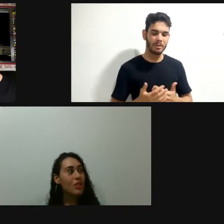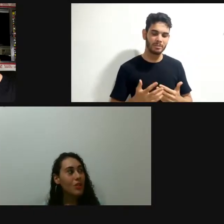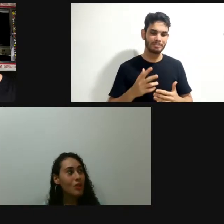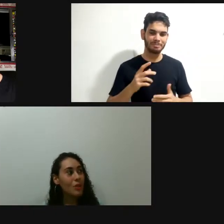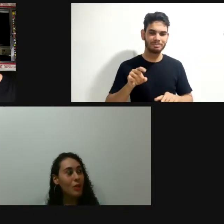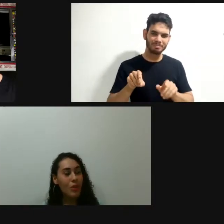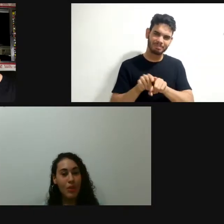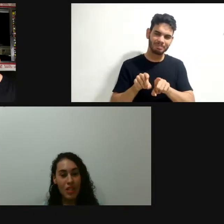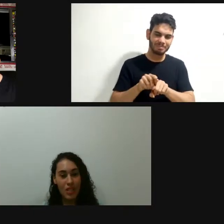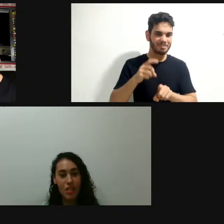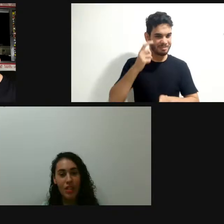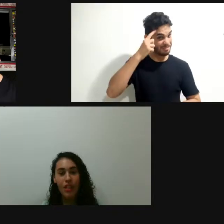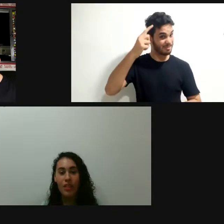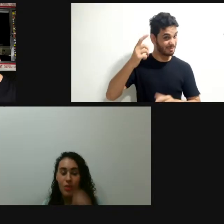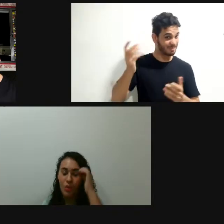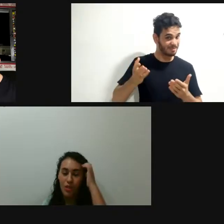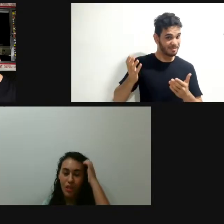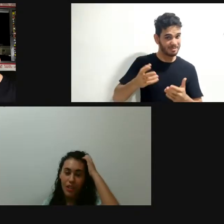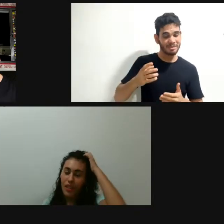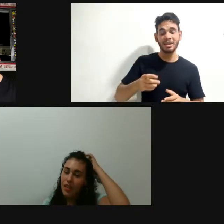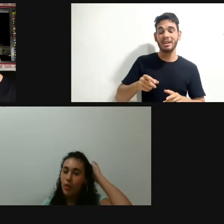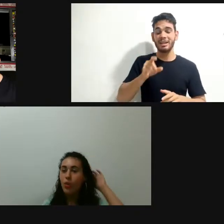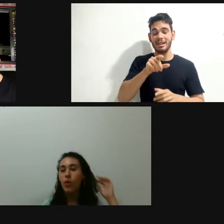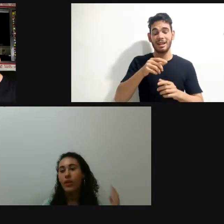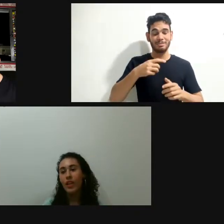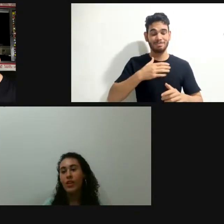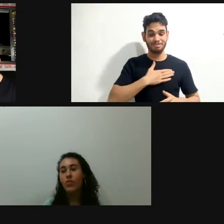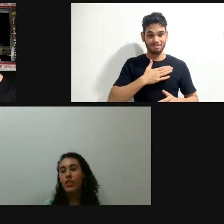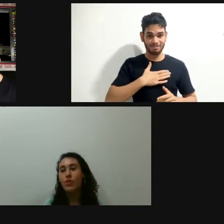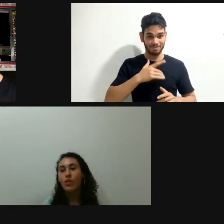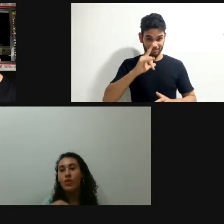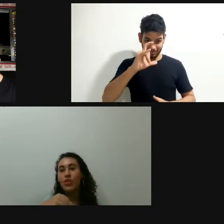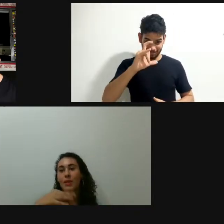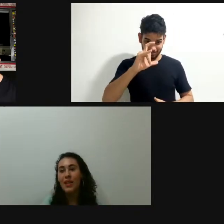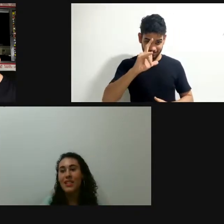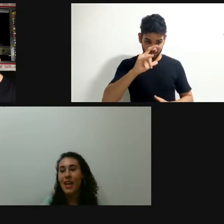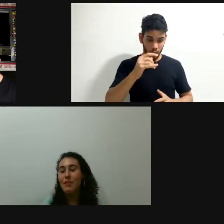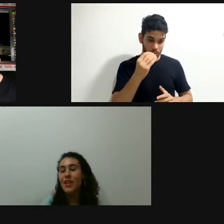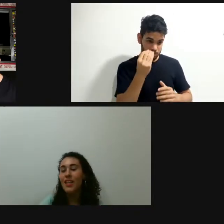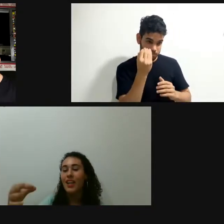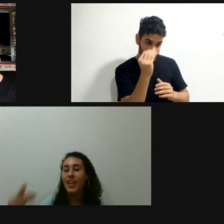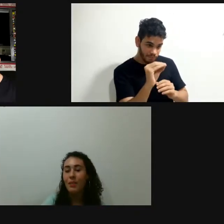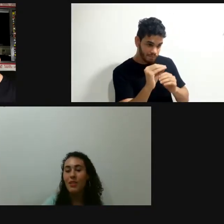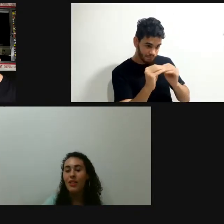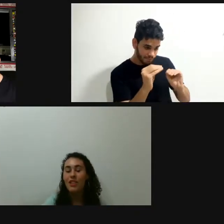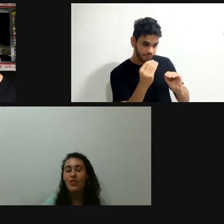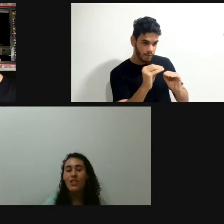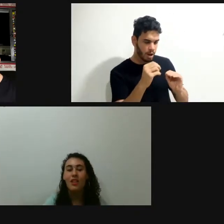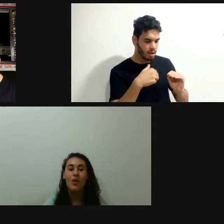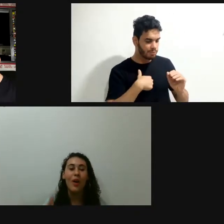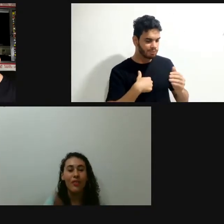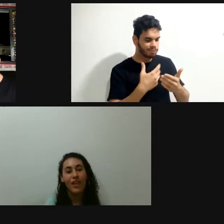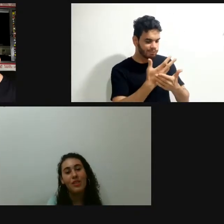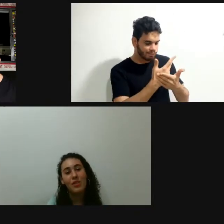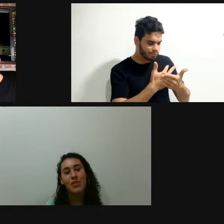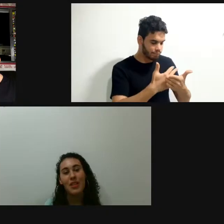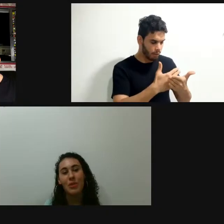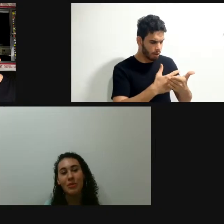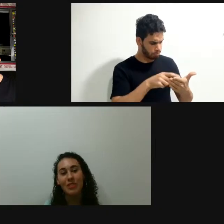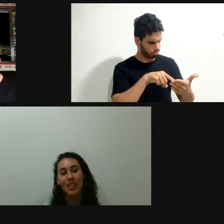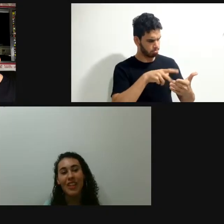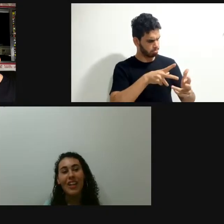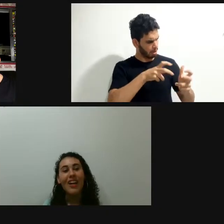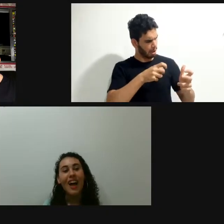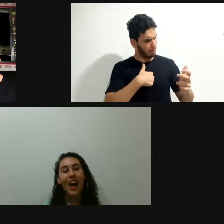vídeo no meu Instagram, que eu coloquei, que eu fiz, quando você percebe que aquele personagem que você criou é um reflexo